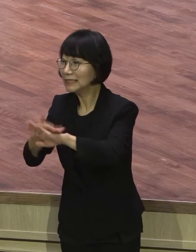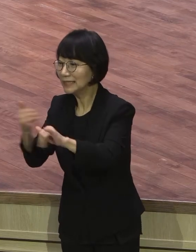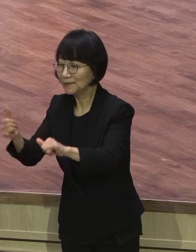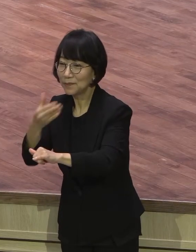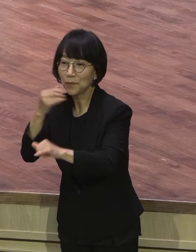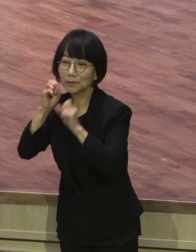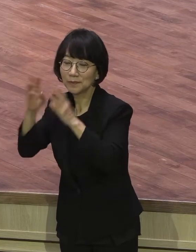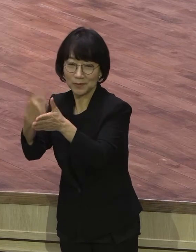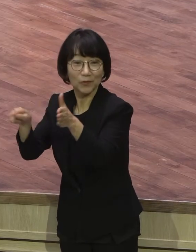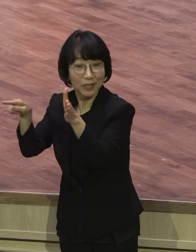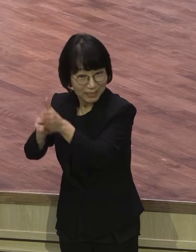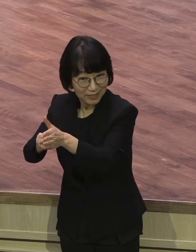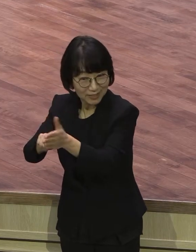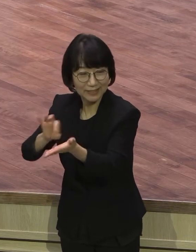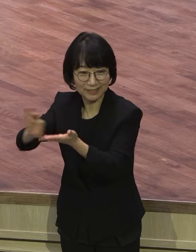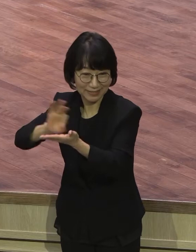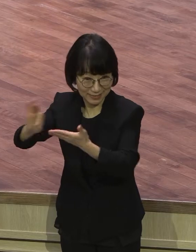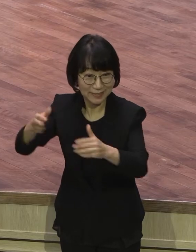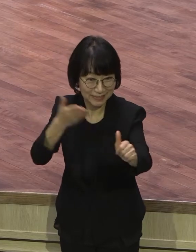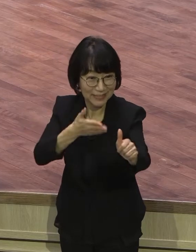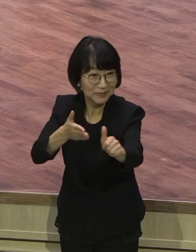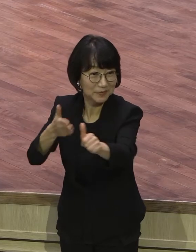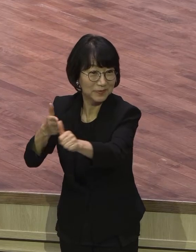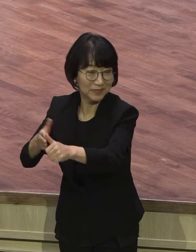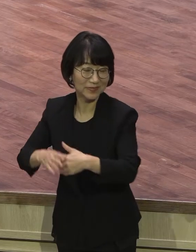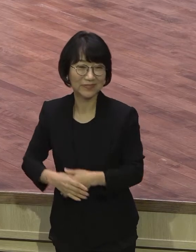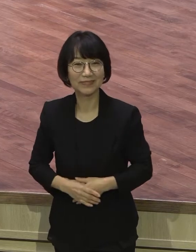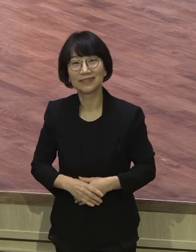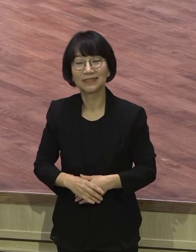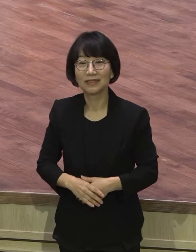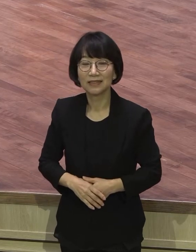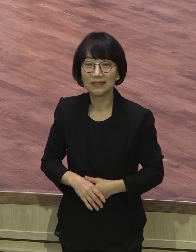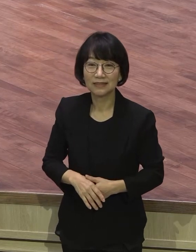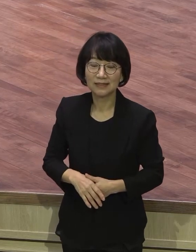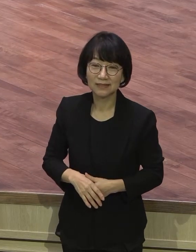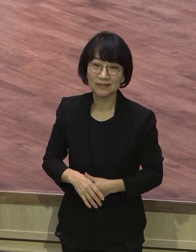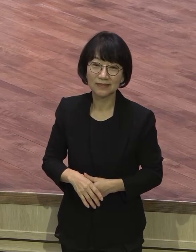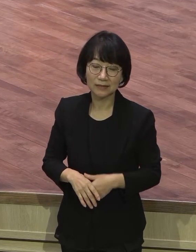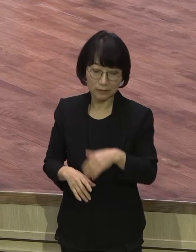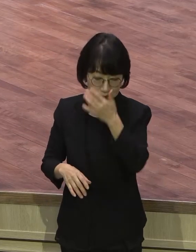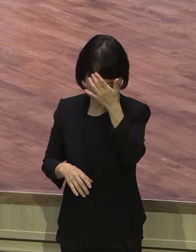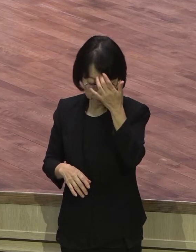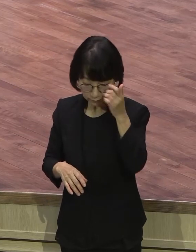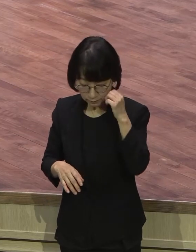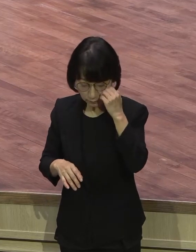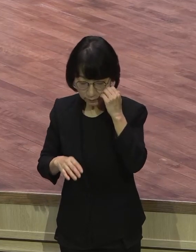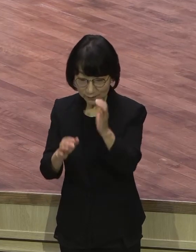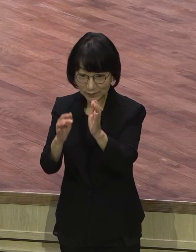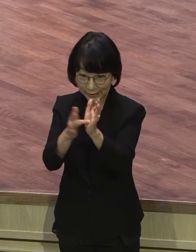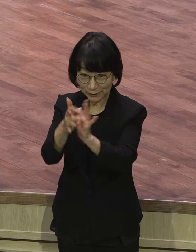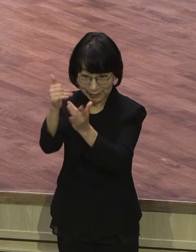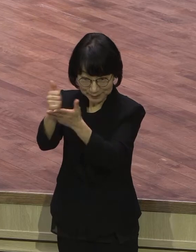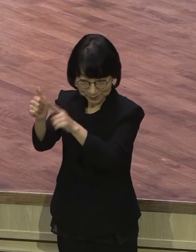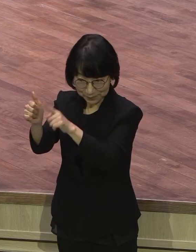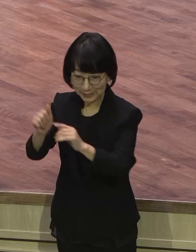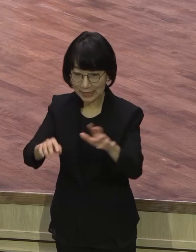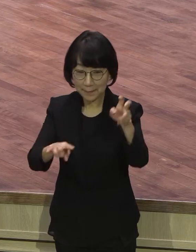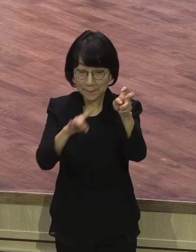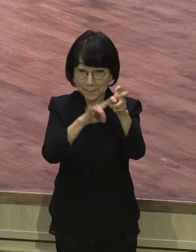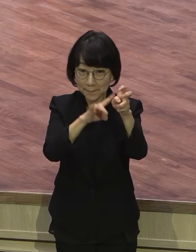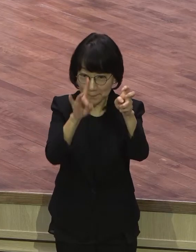생명 살리는 사역에 사용하시기를 바랍니다. 예수님께서 마태복음 6장에서는 이제